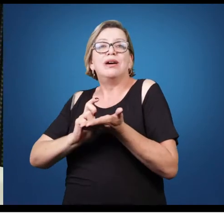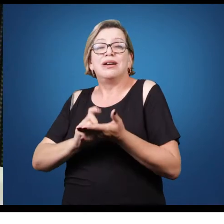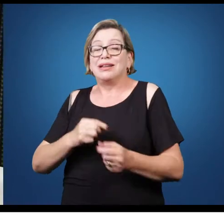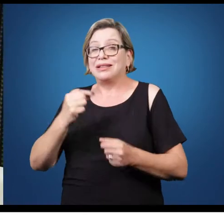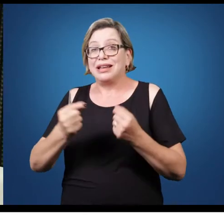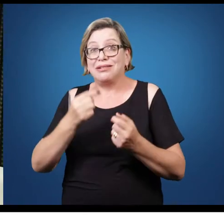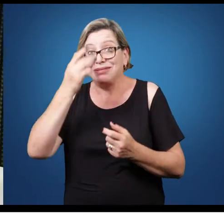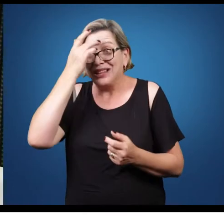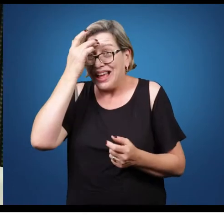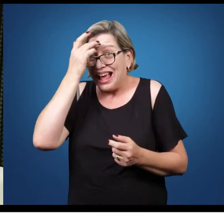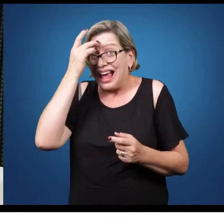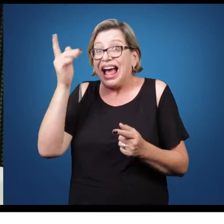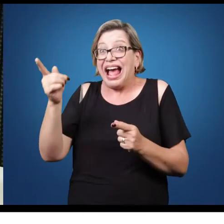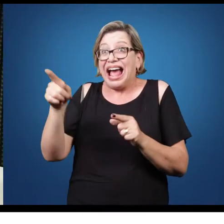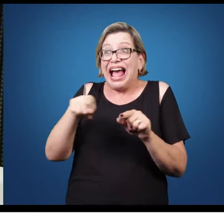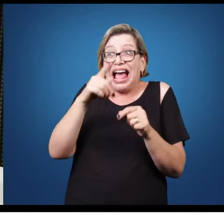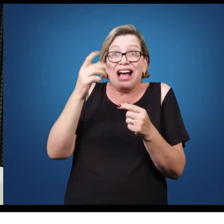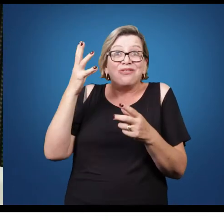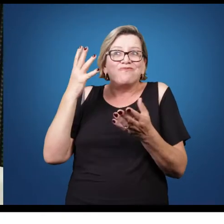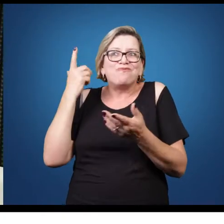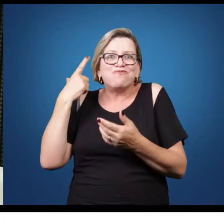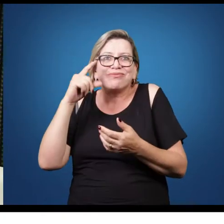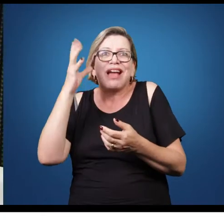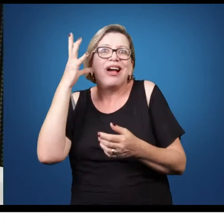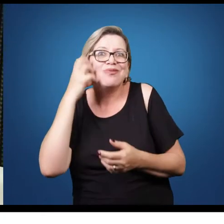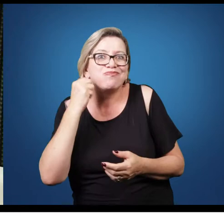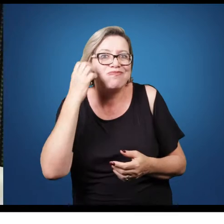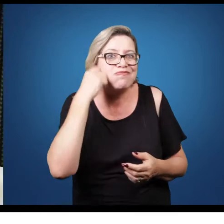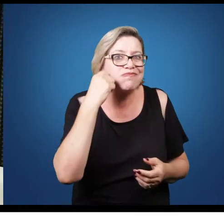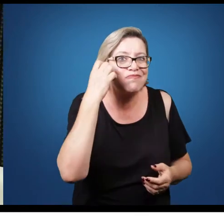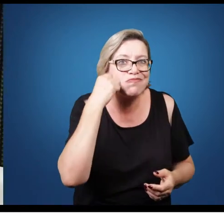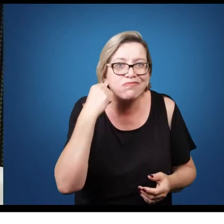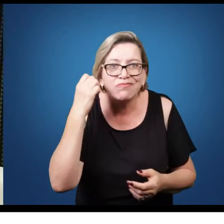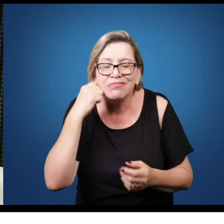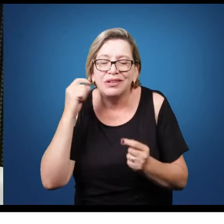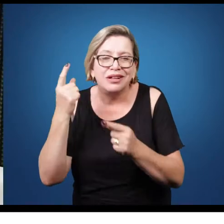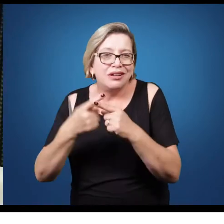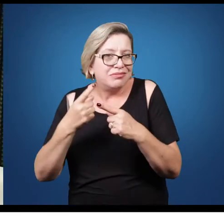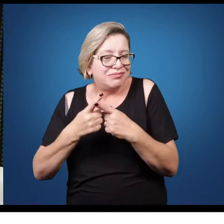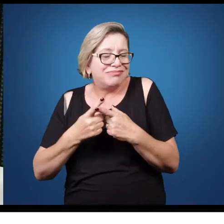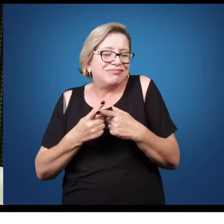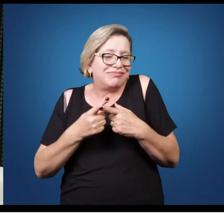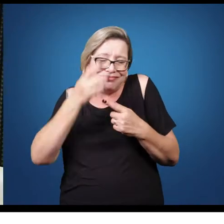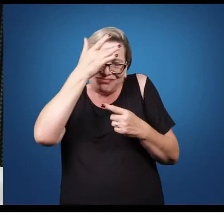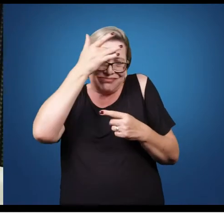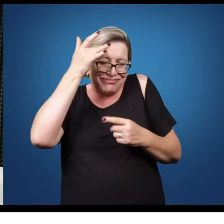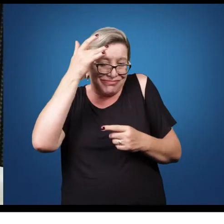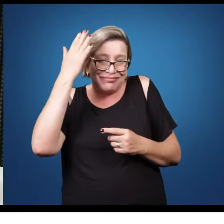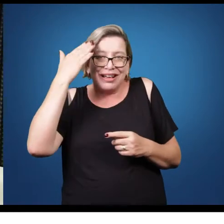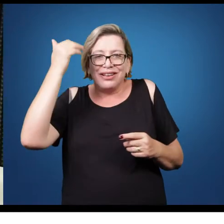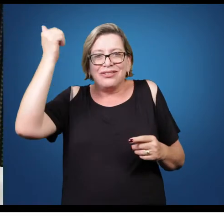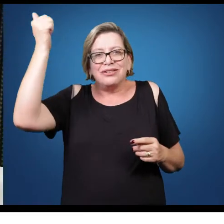hegemonia de consumo e ganham muito dinheiro muito mais dinheiro do que esse cara vai ganhar que já é muito também é do que vocês